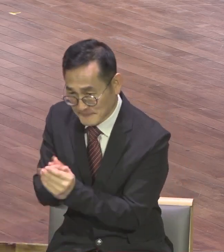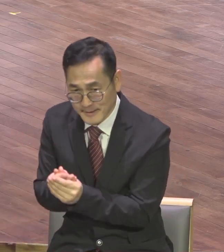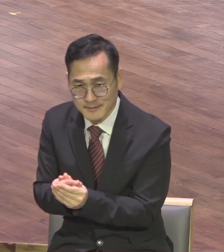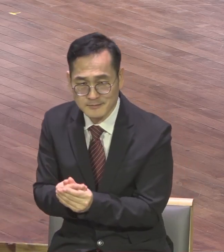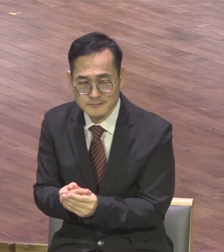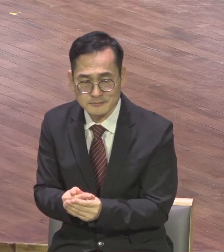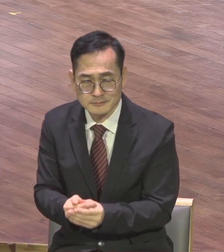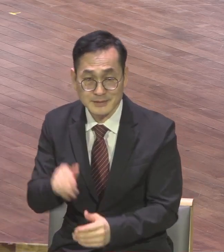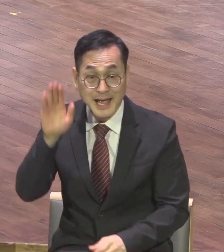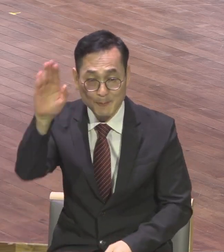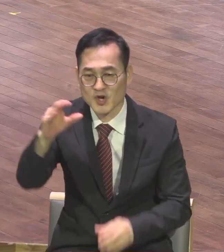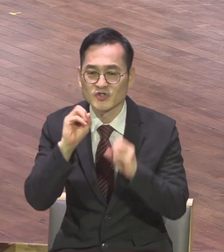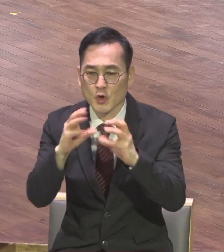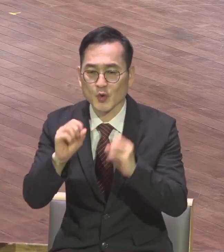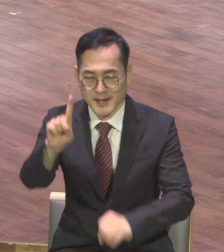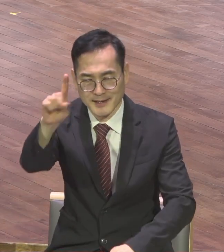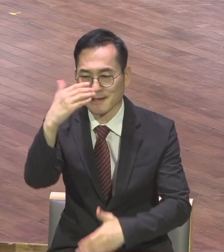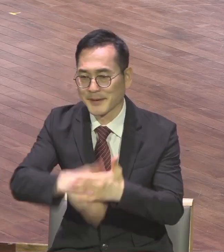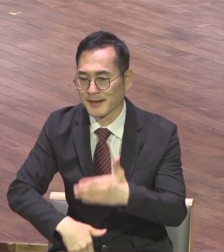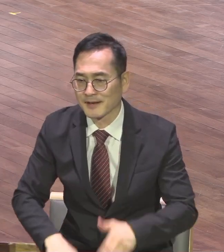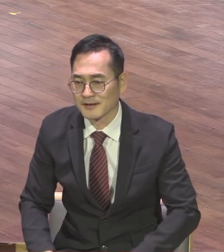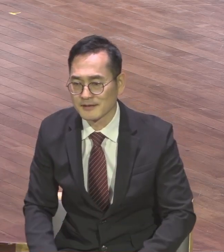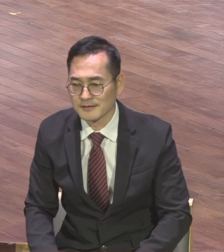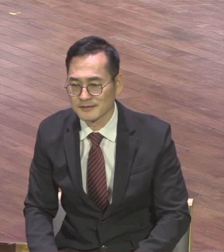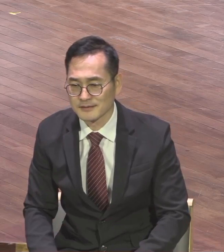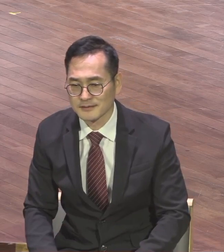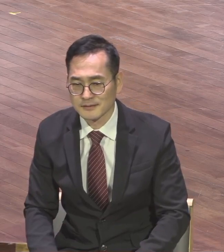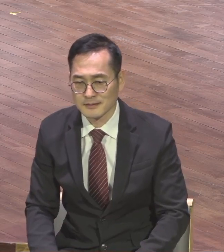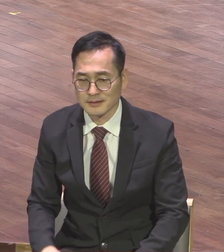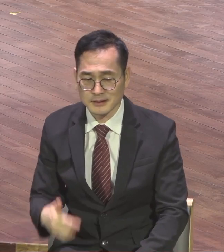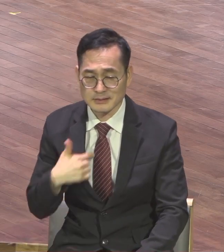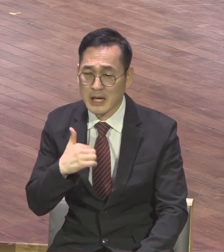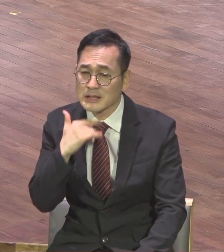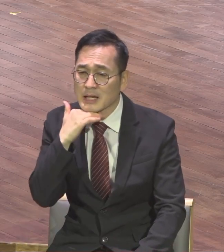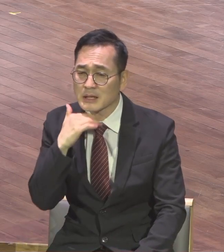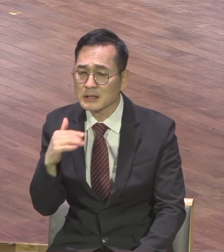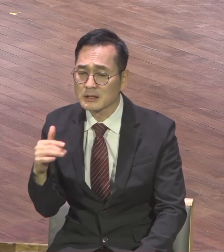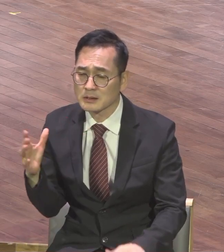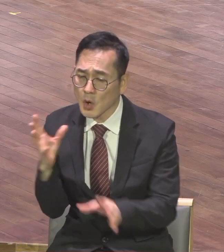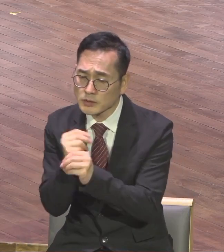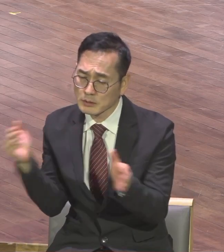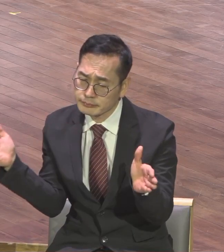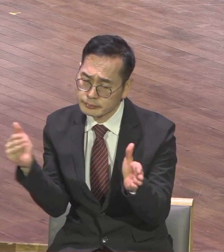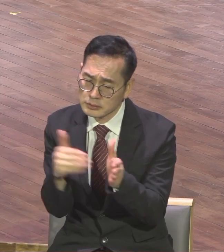모릅니다. 나도 모른다니까요. 나도 모르고 니도 모릅니다.